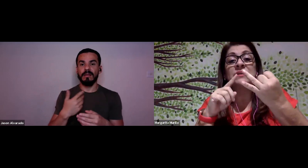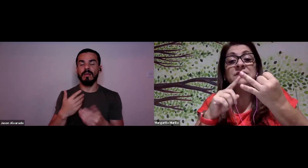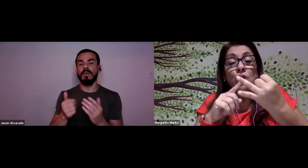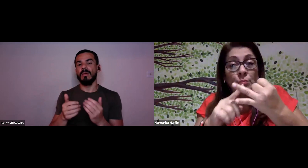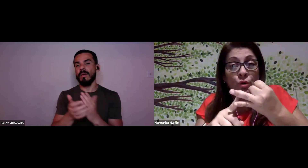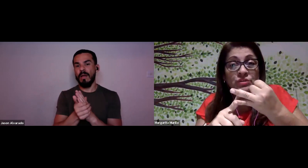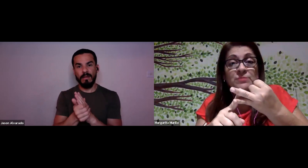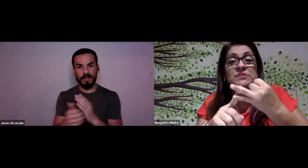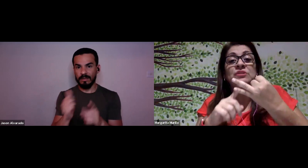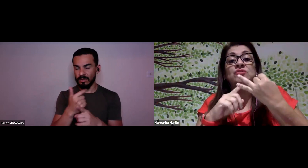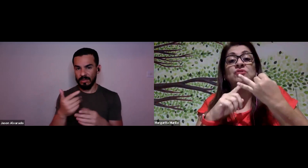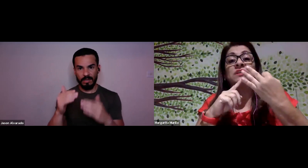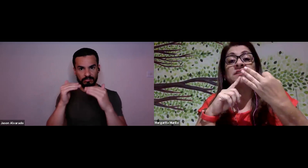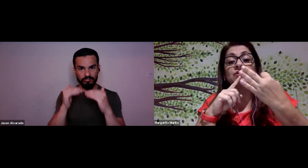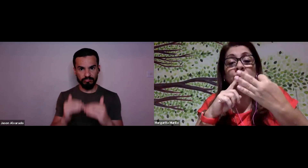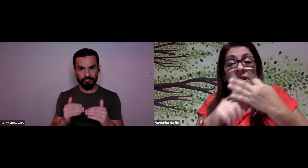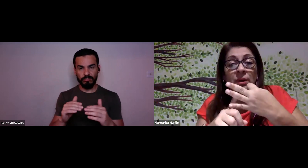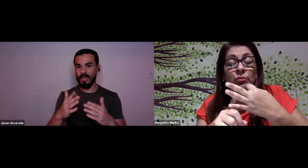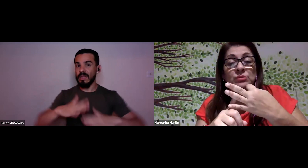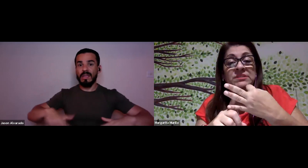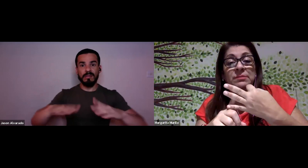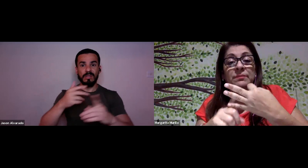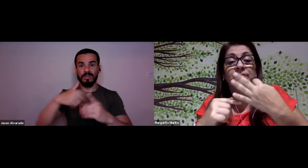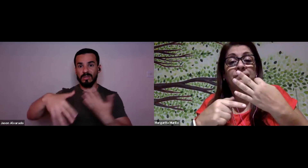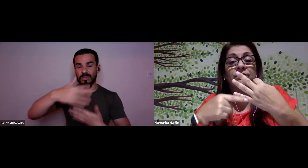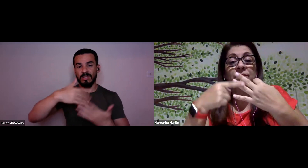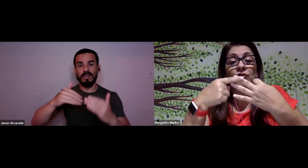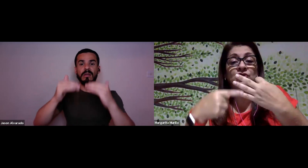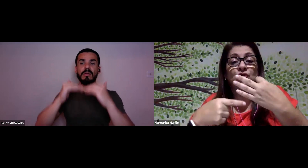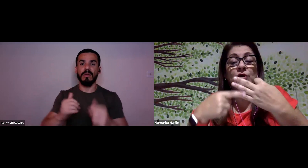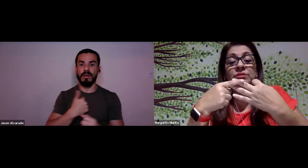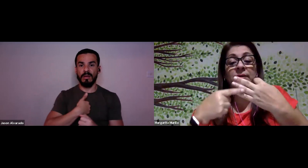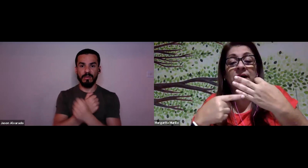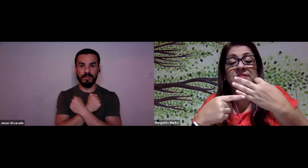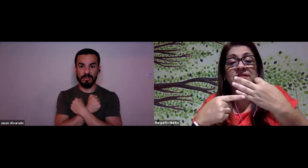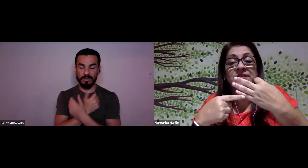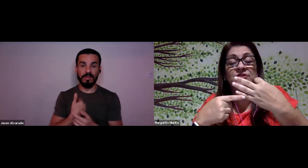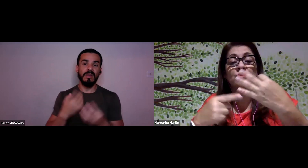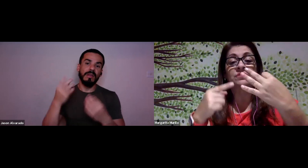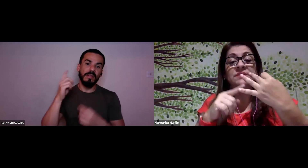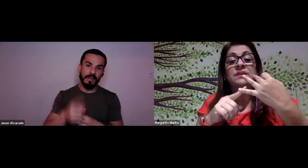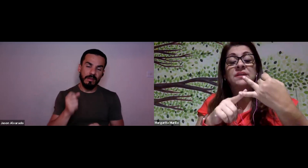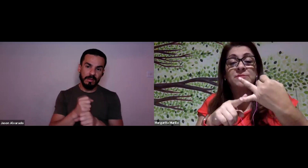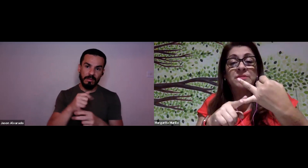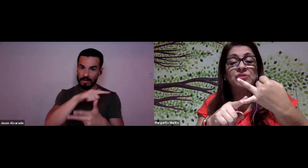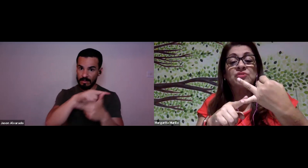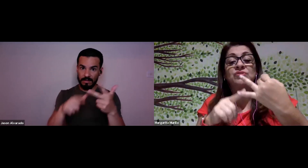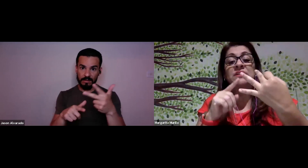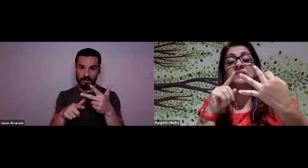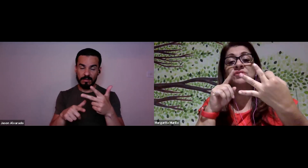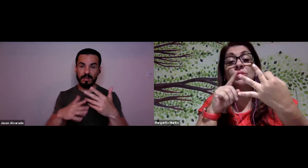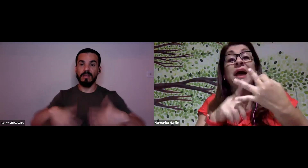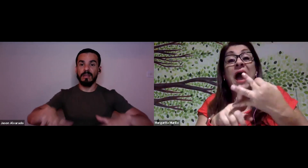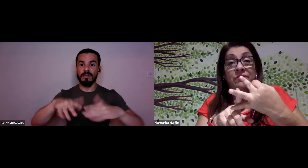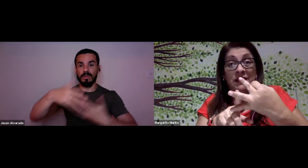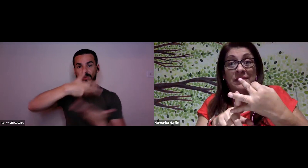sociales pocos espacios de socialización y baja autoestima Entonces yo debo trabajar estas tres cosas espacios de